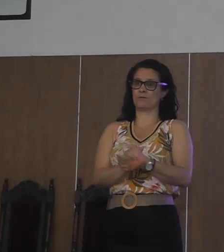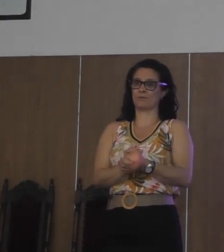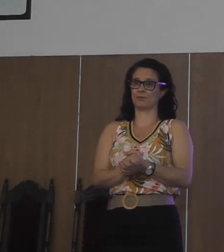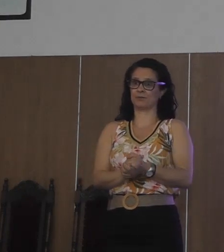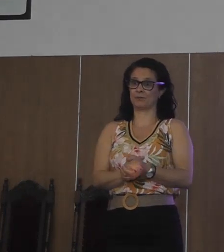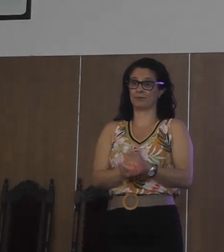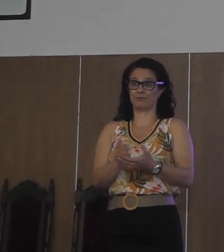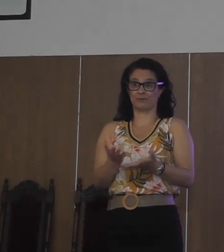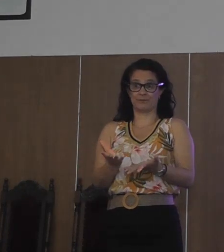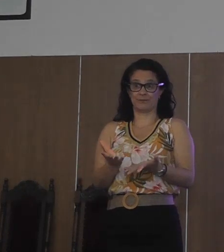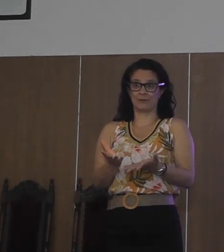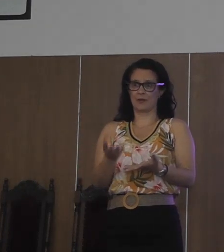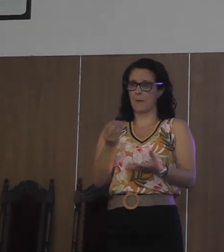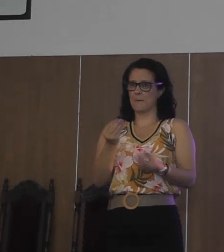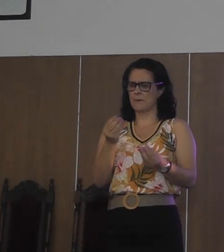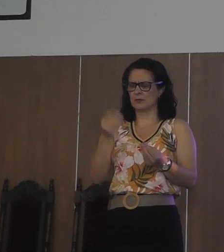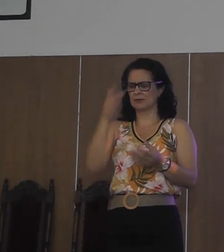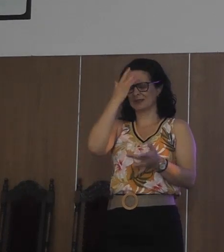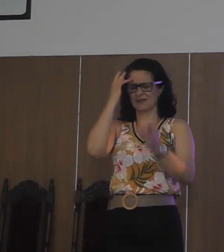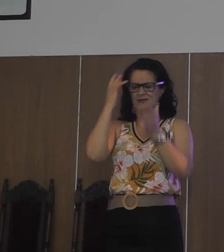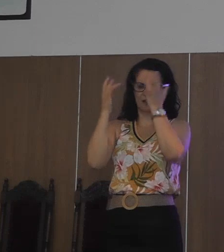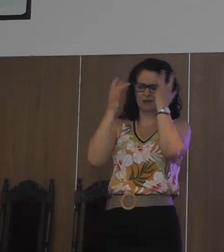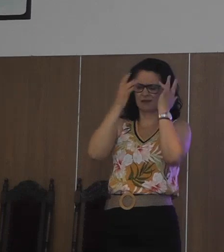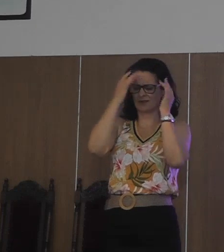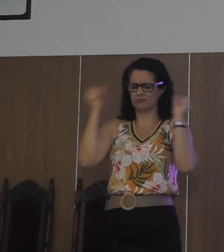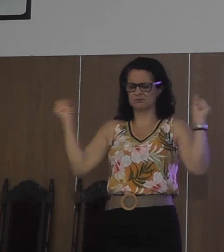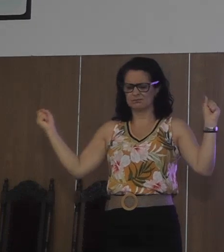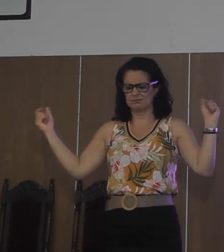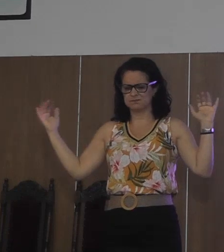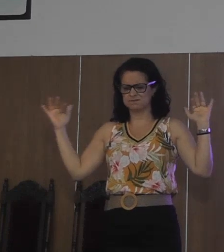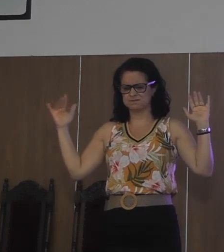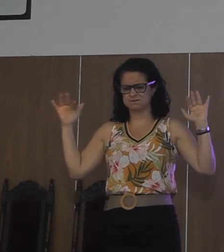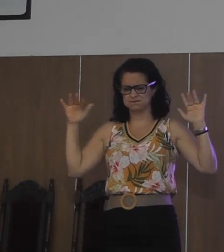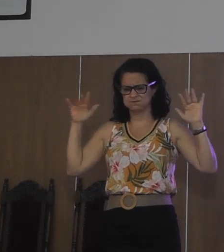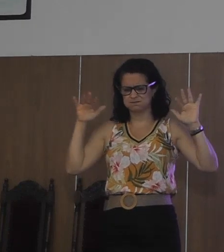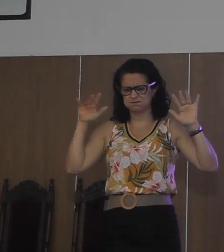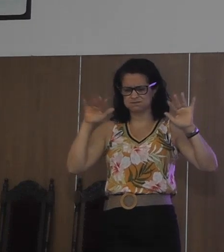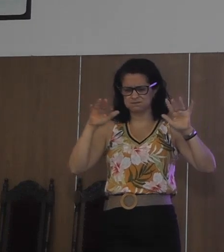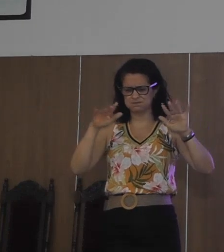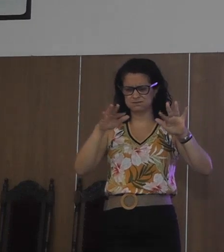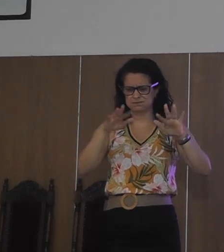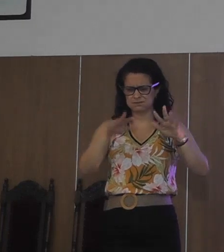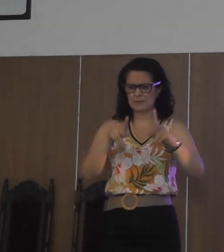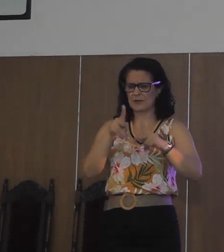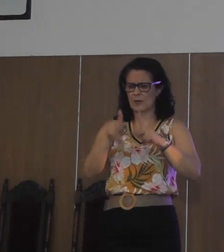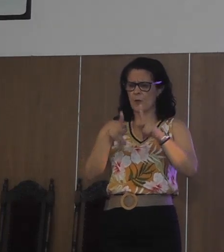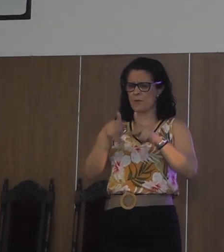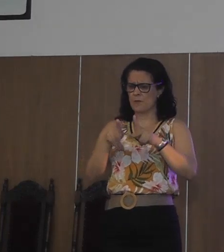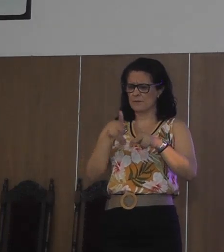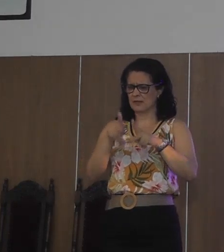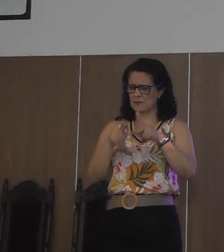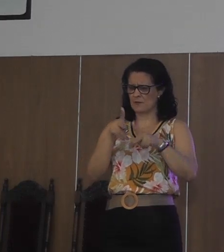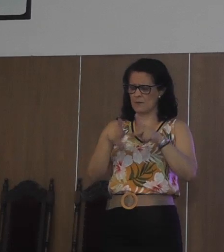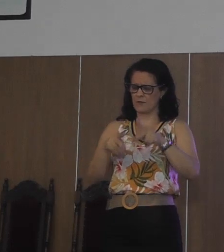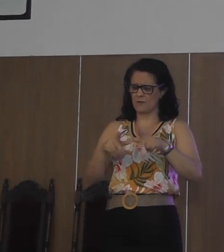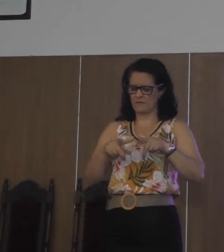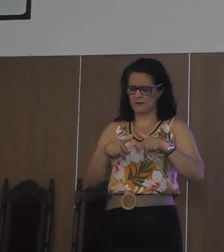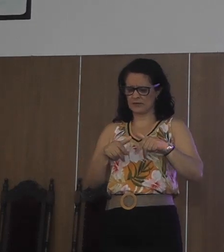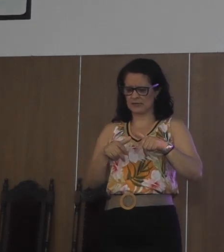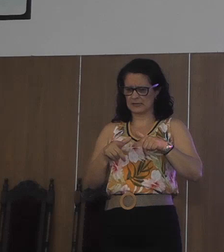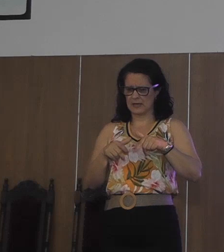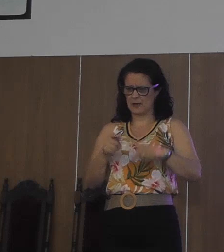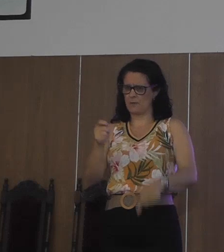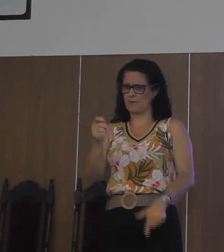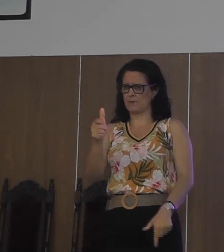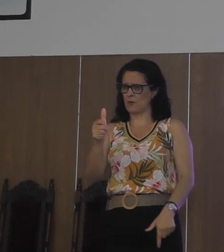quase 4 milhões de pessoas. O povo de Israel não era composto de uma quantidade ínfima, um número